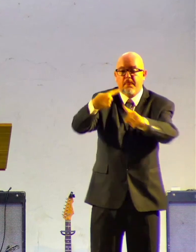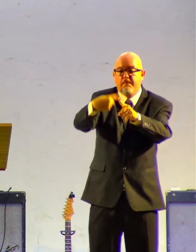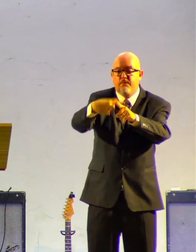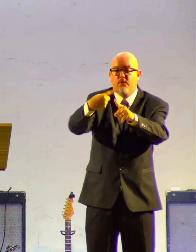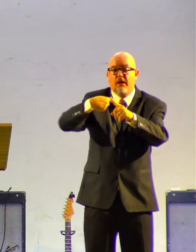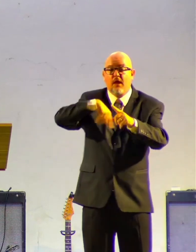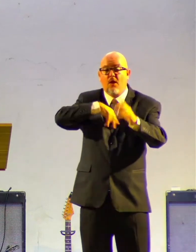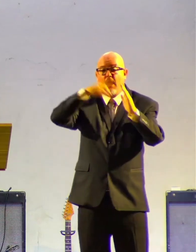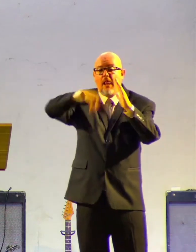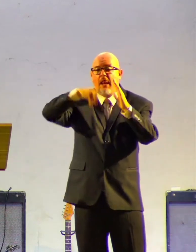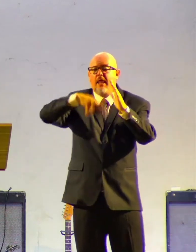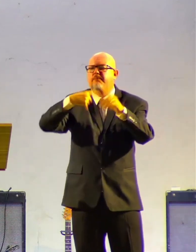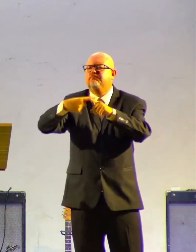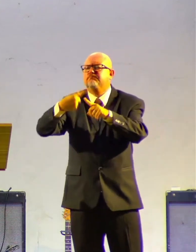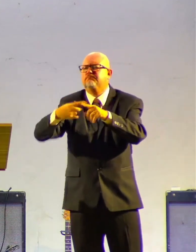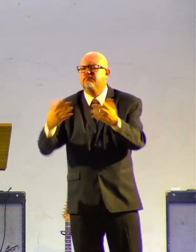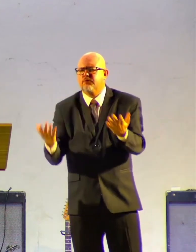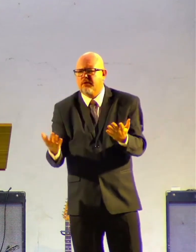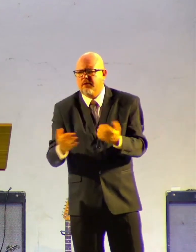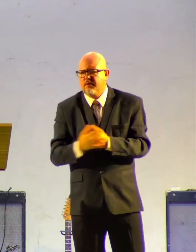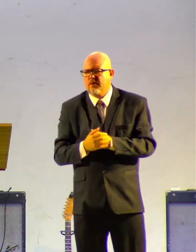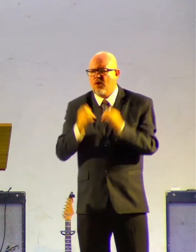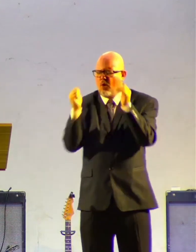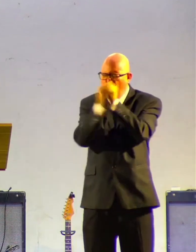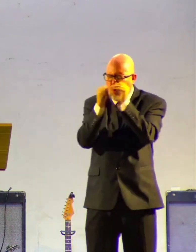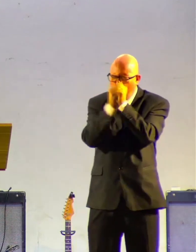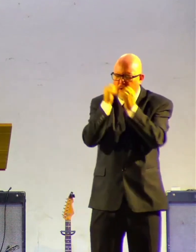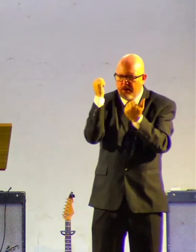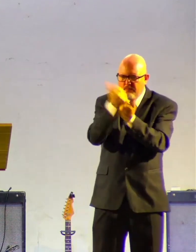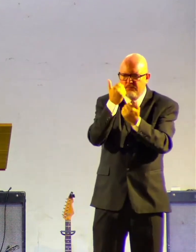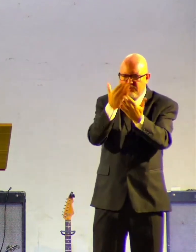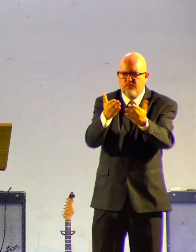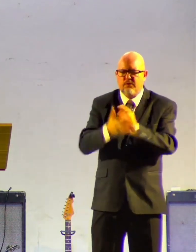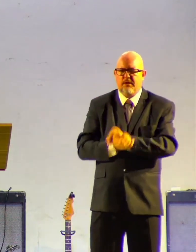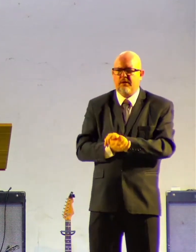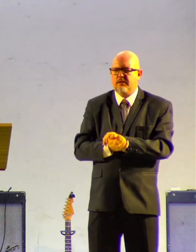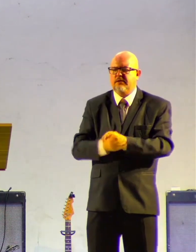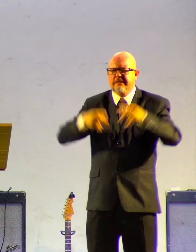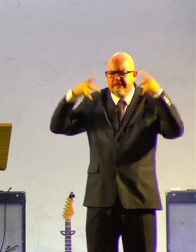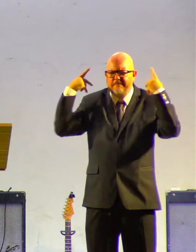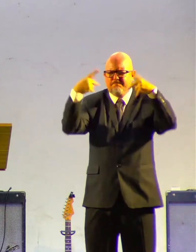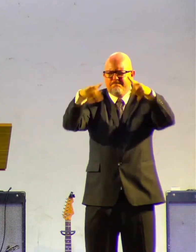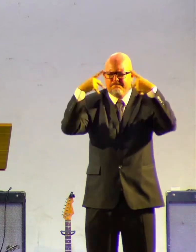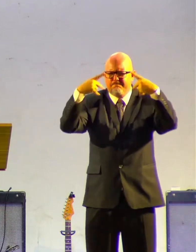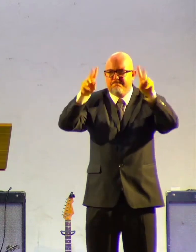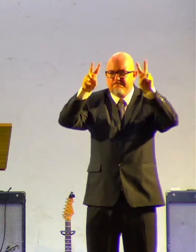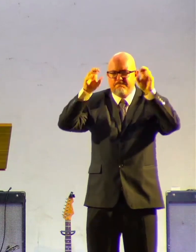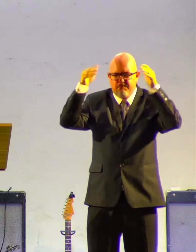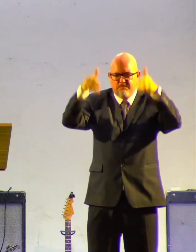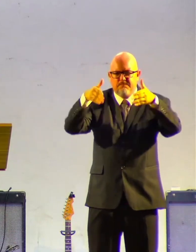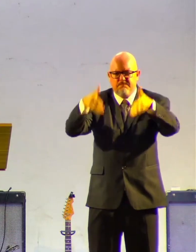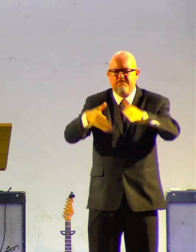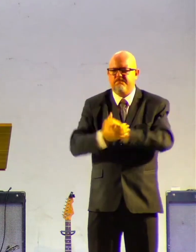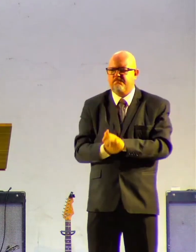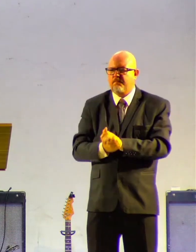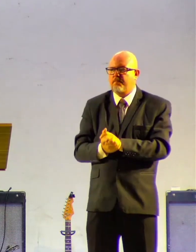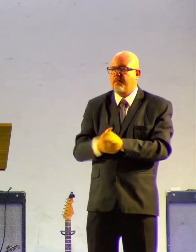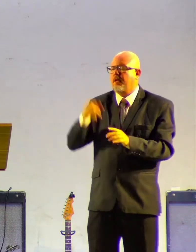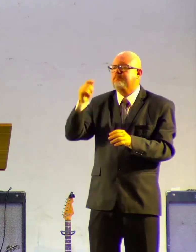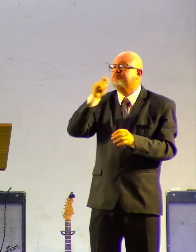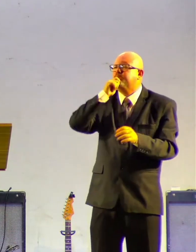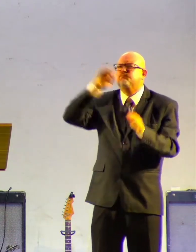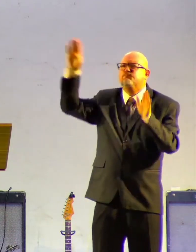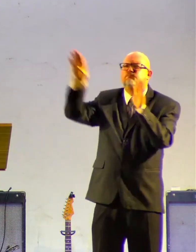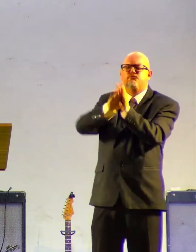Por que que nós lemos sobre ele? Oramos por ele, pregamos acerca dele, e ele ainda